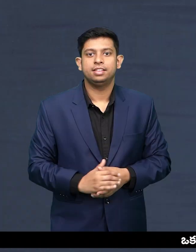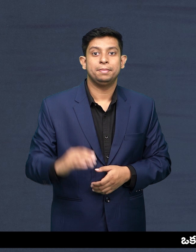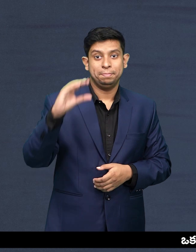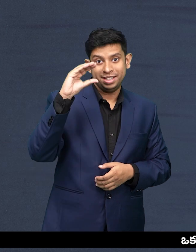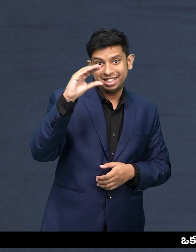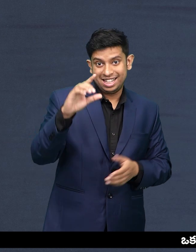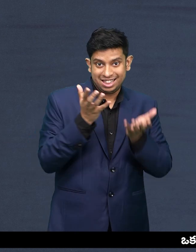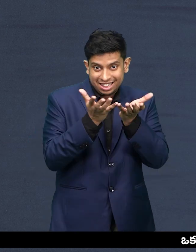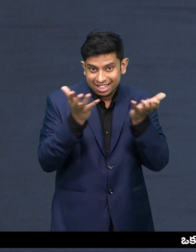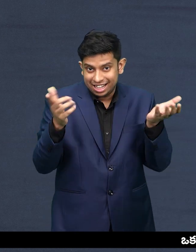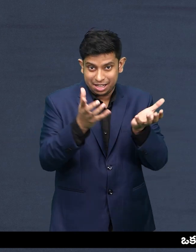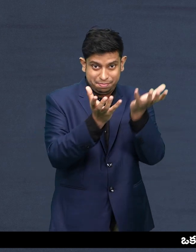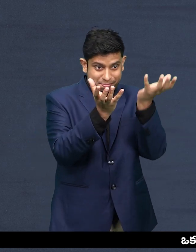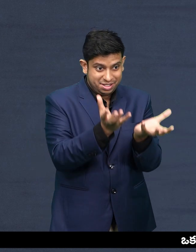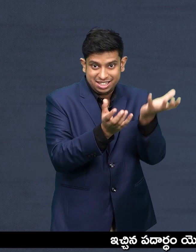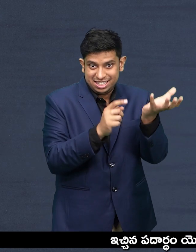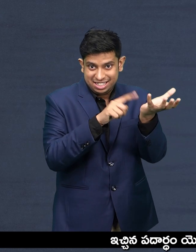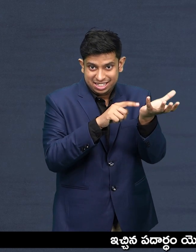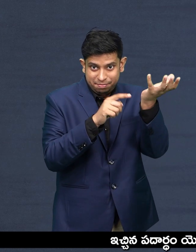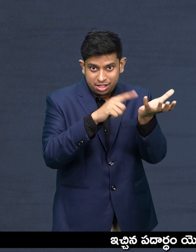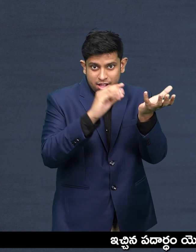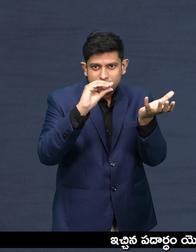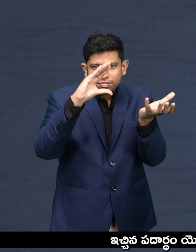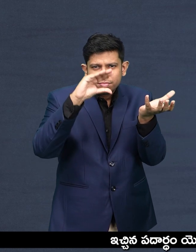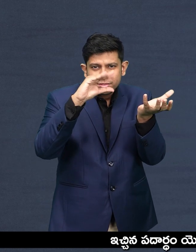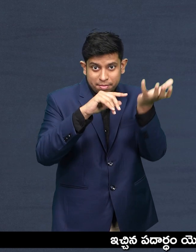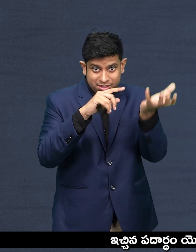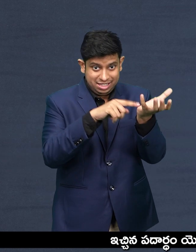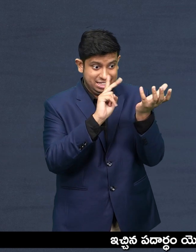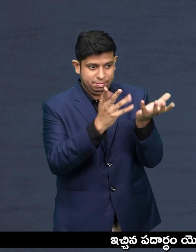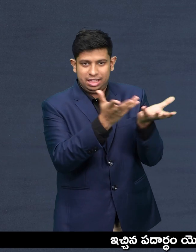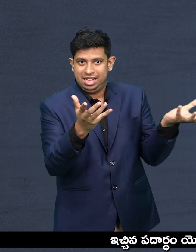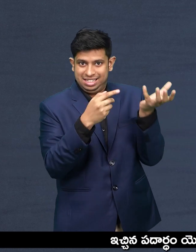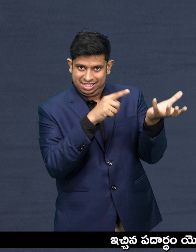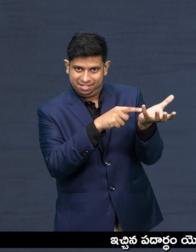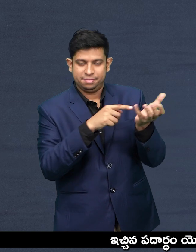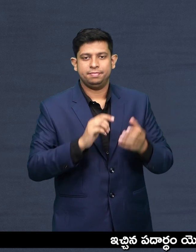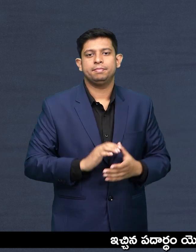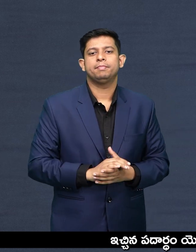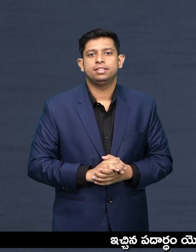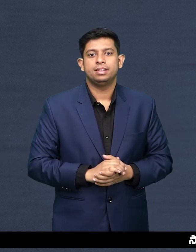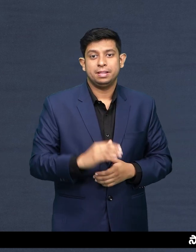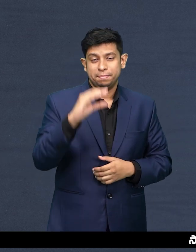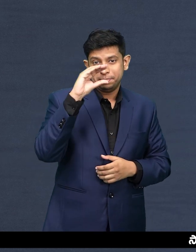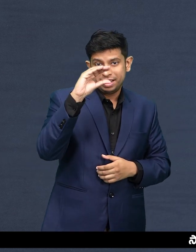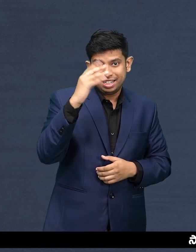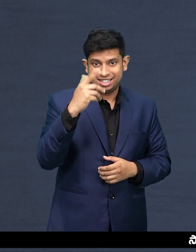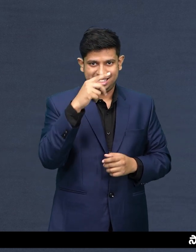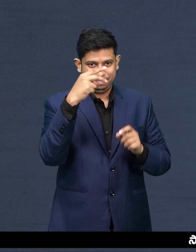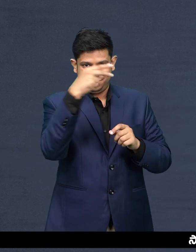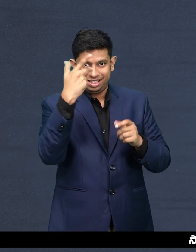ఒక పదార్థం యొక్క సాంద్రత అనేది ఇచ్చిన పదార్థం యొక్క యూనిట్ ఘన పరిమాణమునకు ద్రవ్యరాశి.